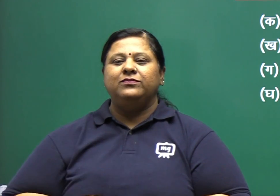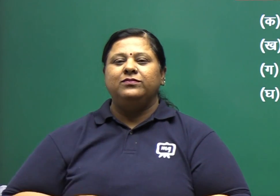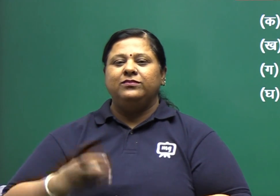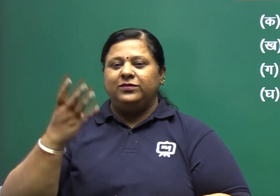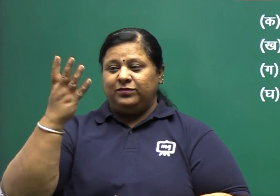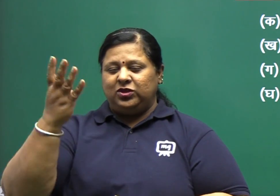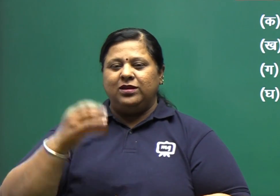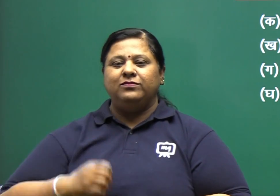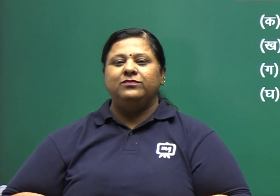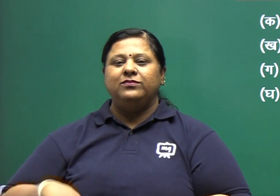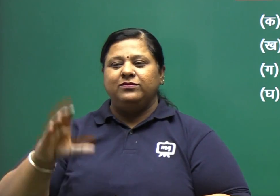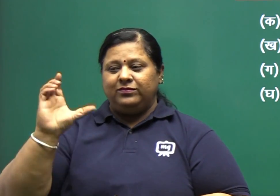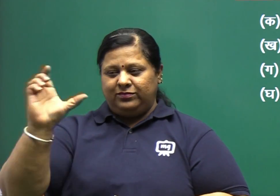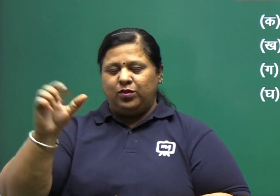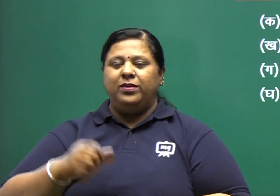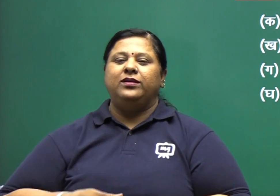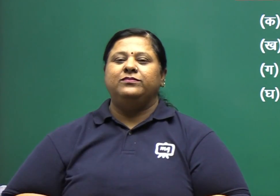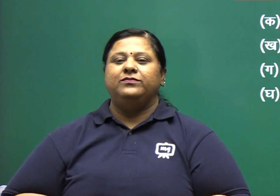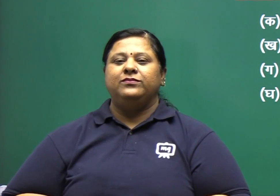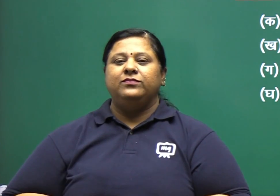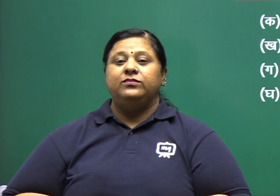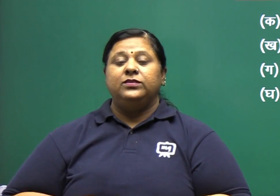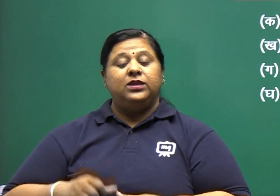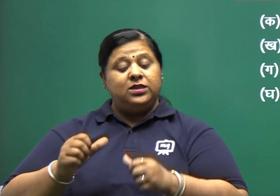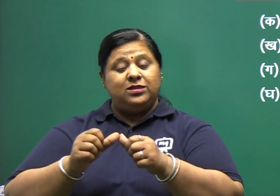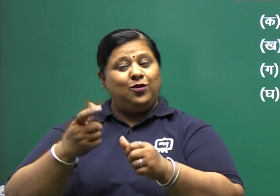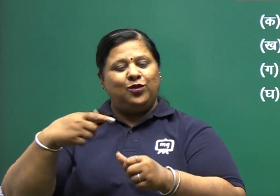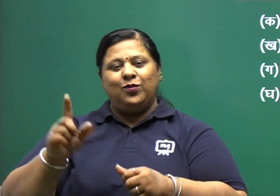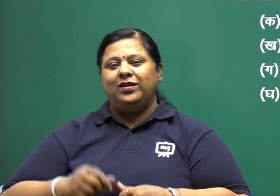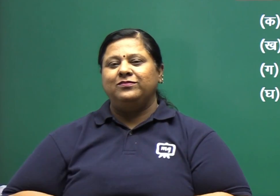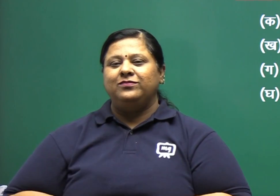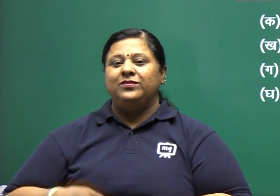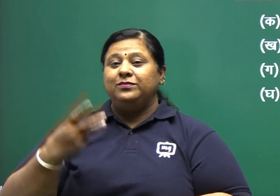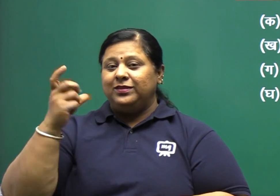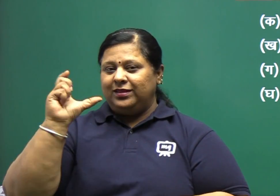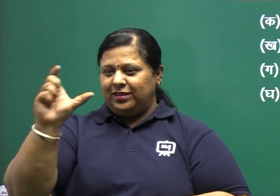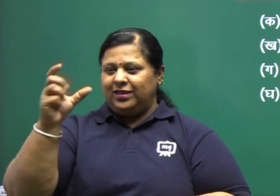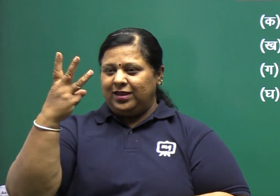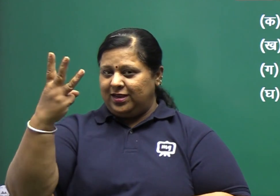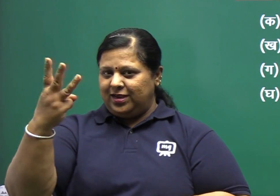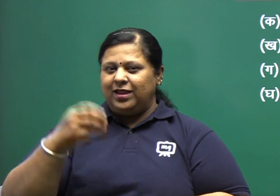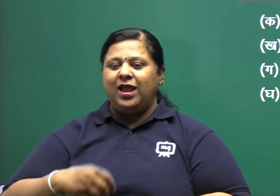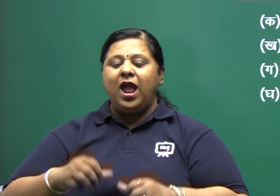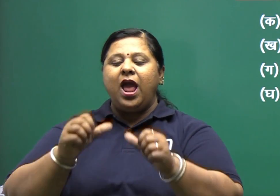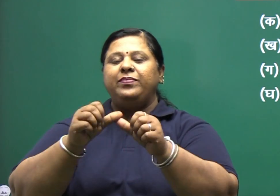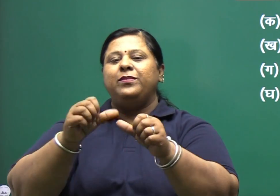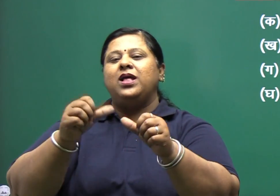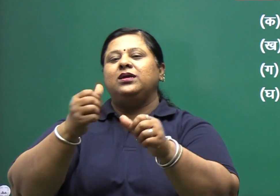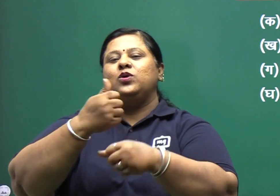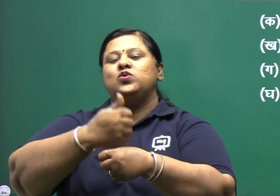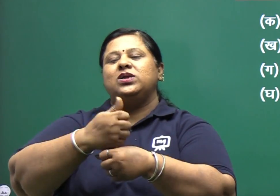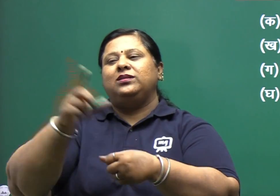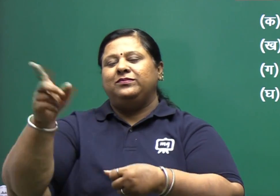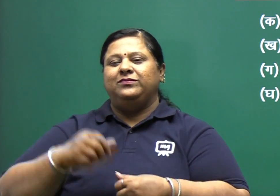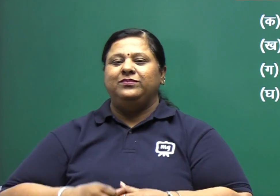अहमदाबाद या विकल्प 4 मुंबई। तो हमारा सही उत्तर होगा विकल्प संख्या 3